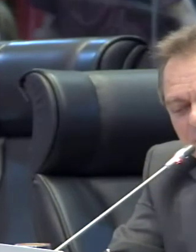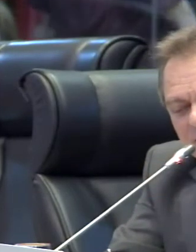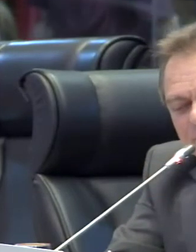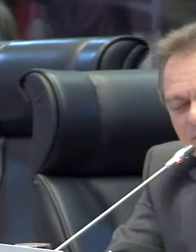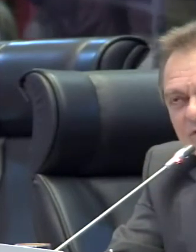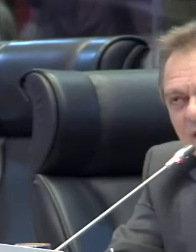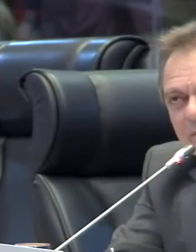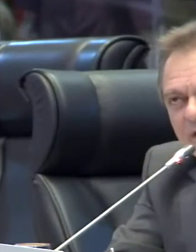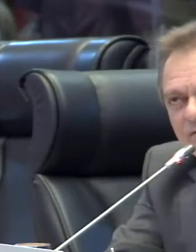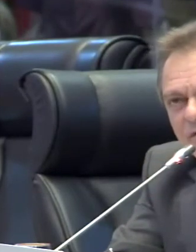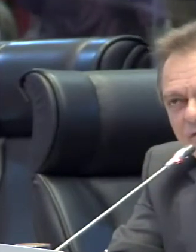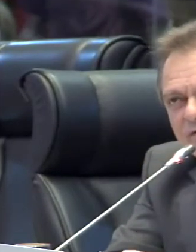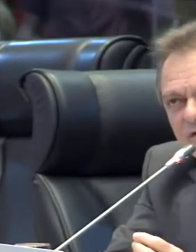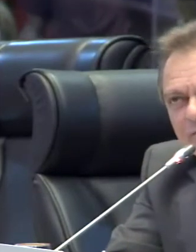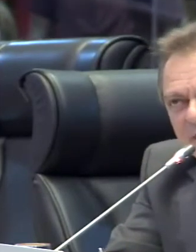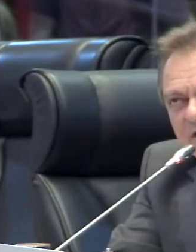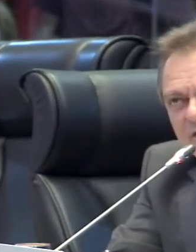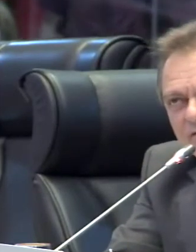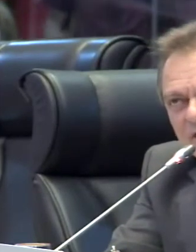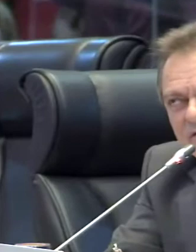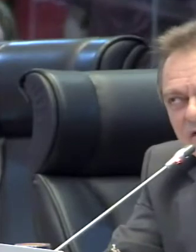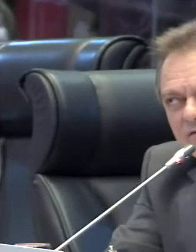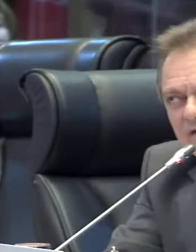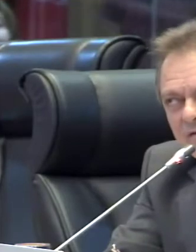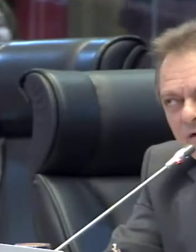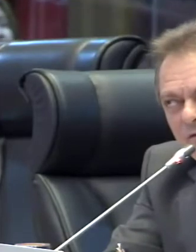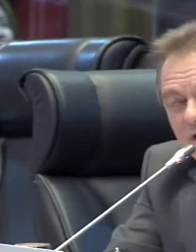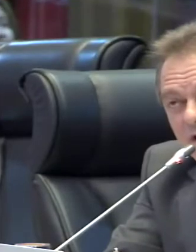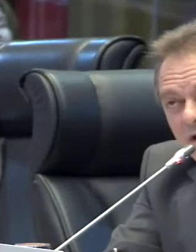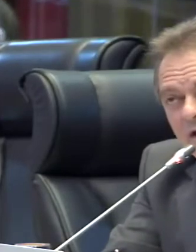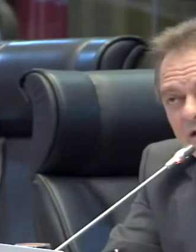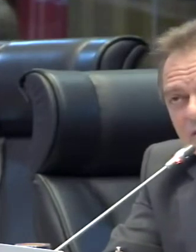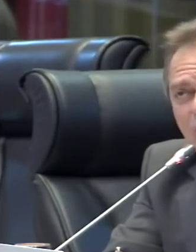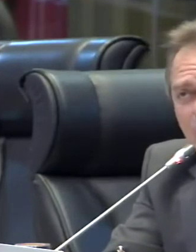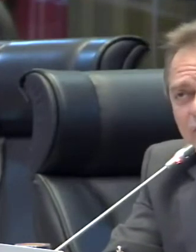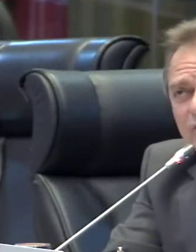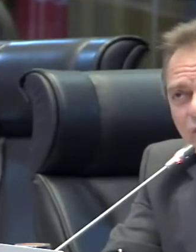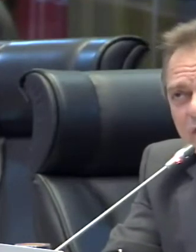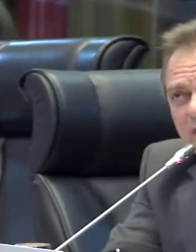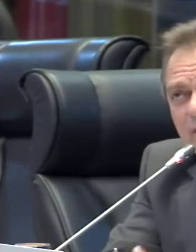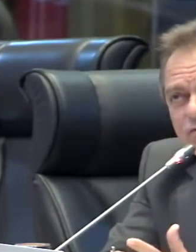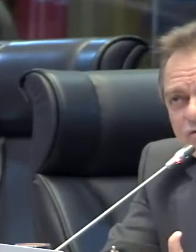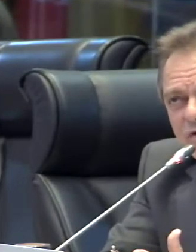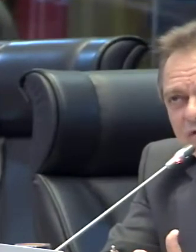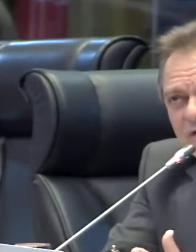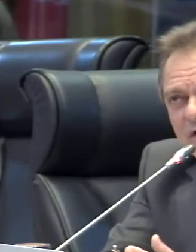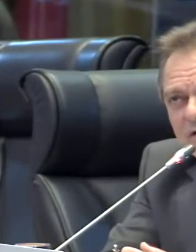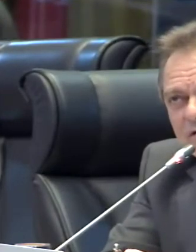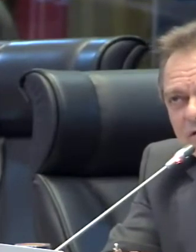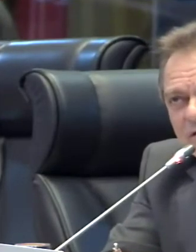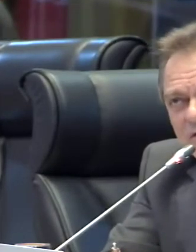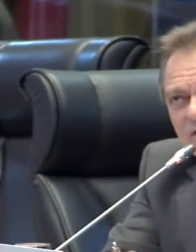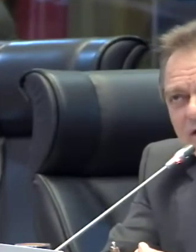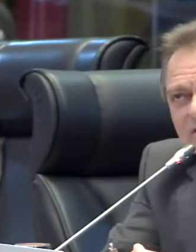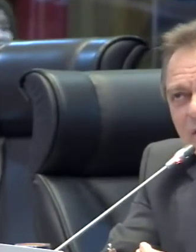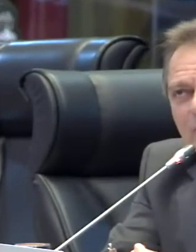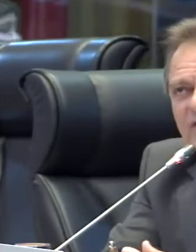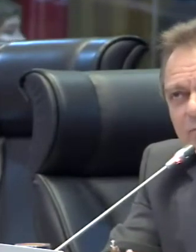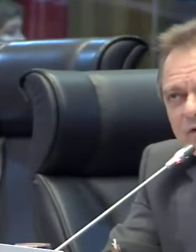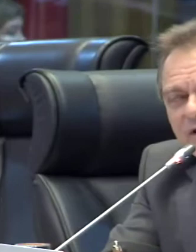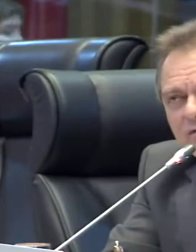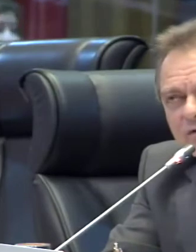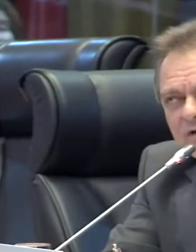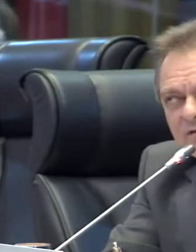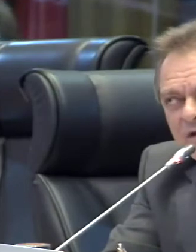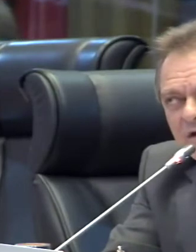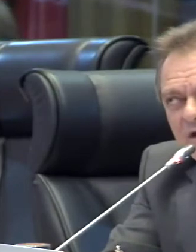desse belo pronunciamento, que você expressa a sua satisfação, que não é uma vitória, é uma justiça. Isso aí